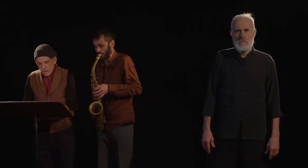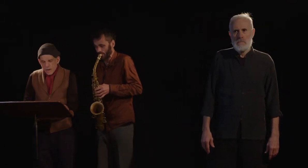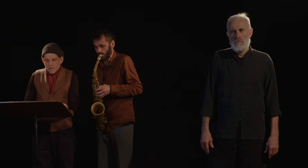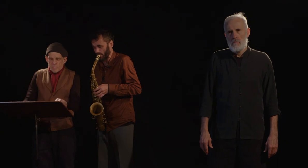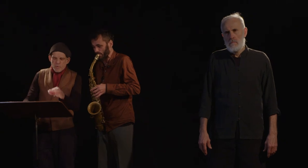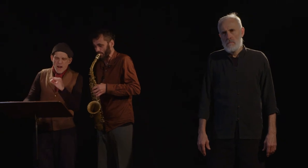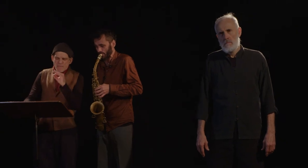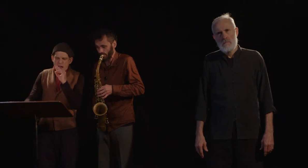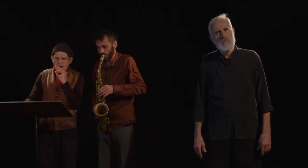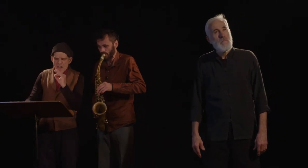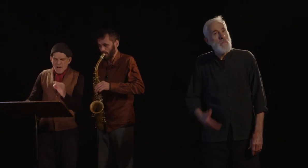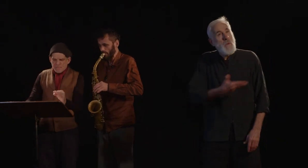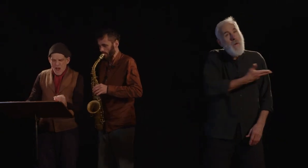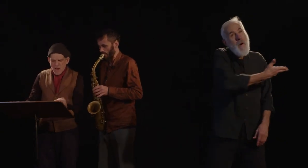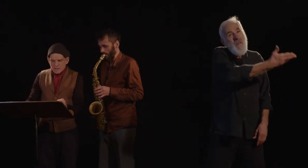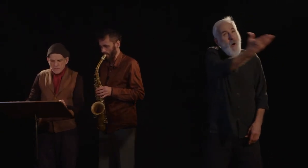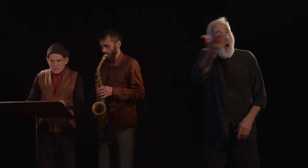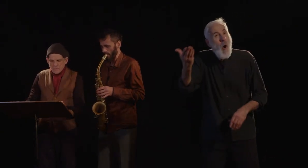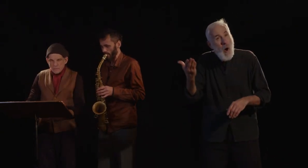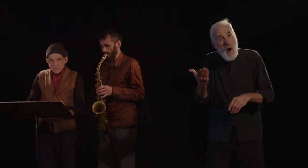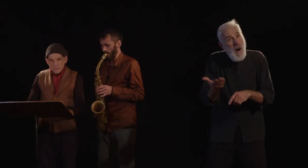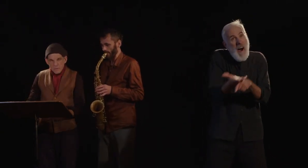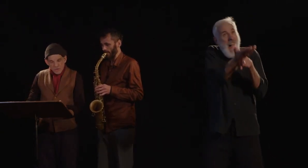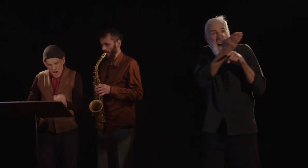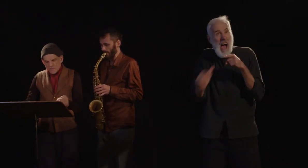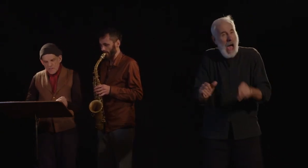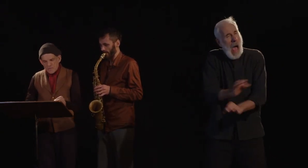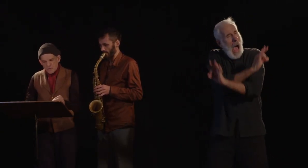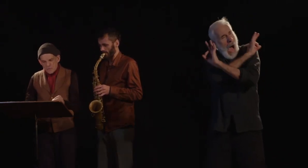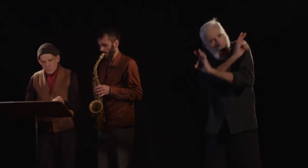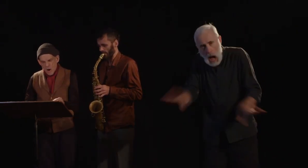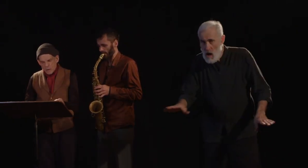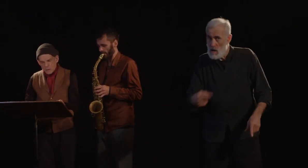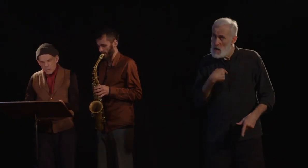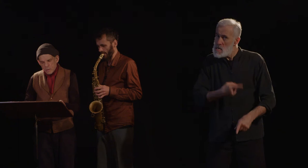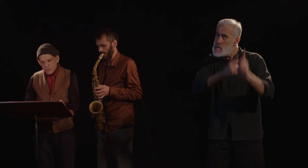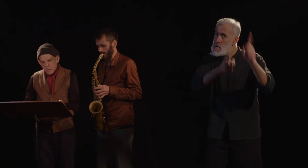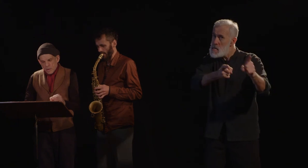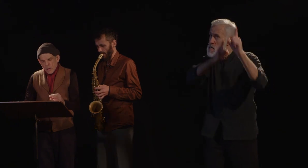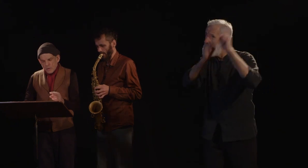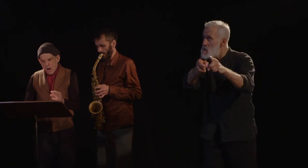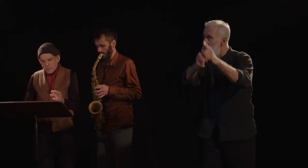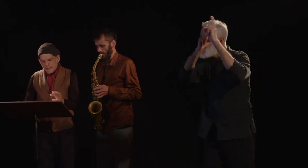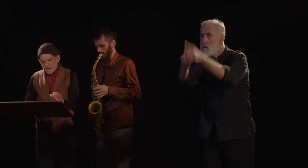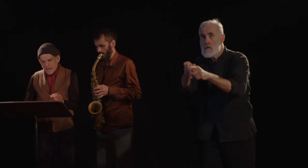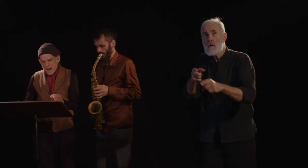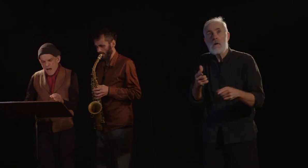Vous n'avez rien fait. J'insiste sur ce point. Tant que l'ordre matériel